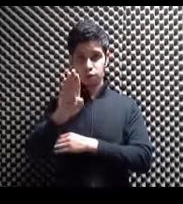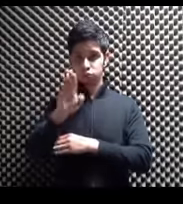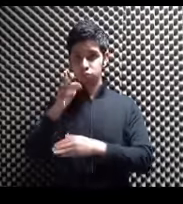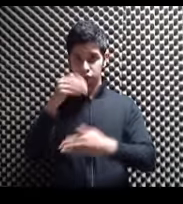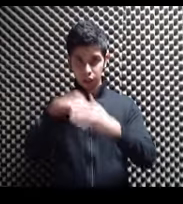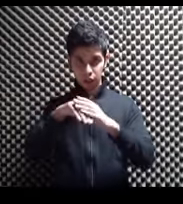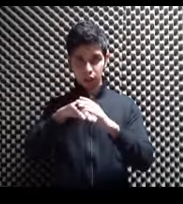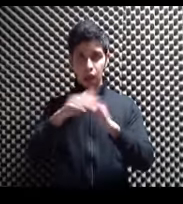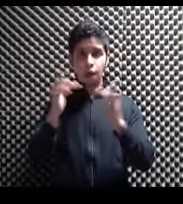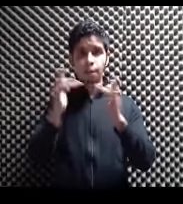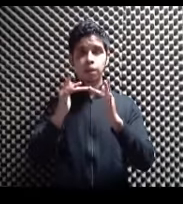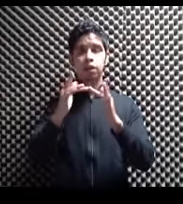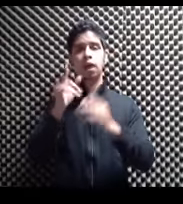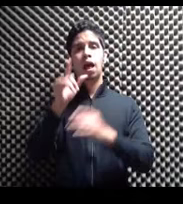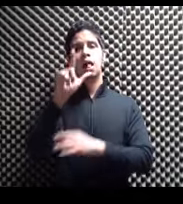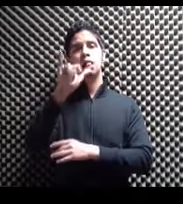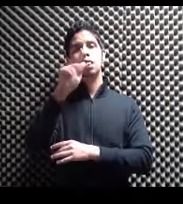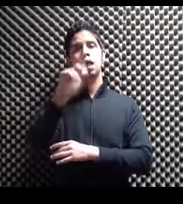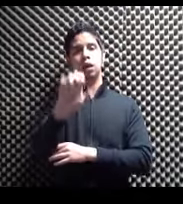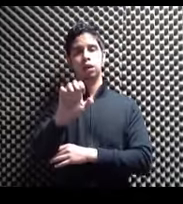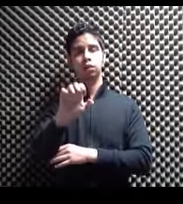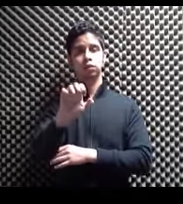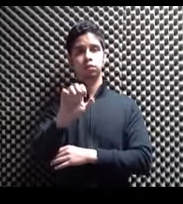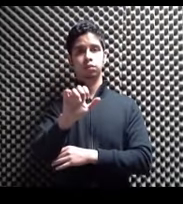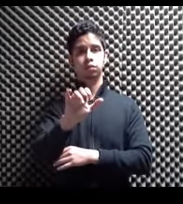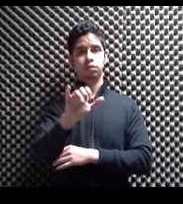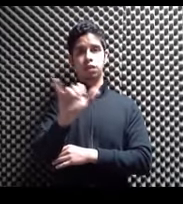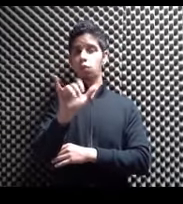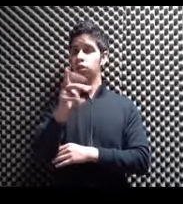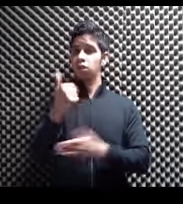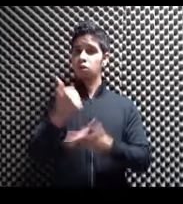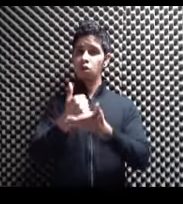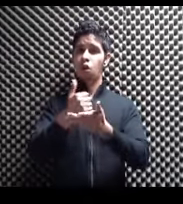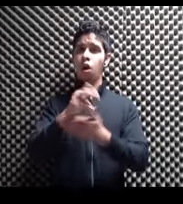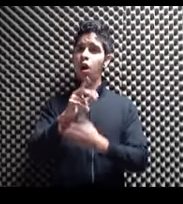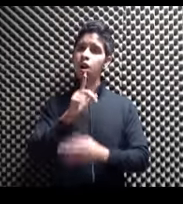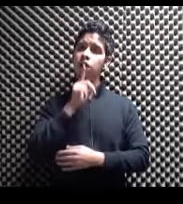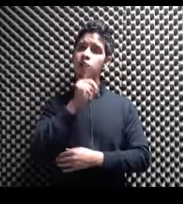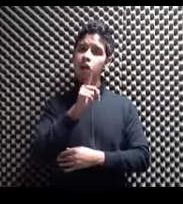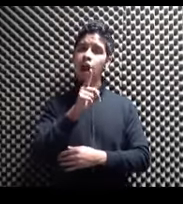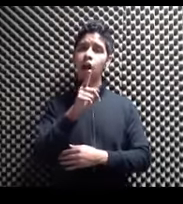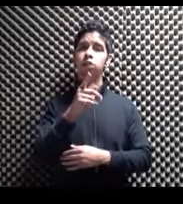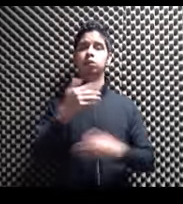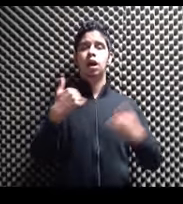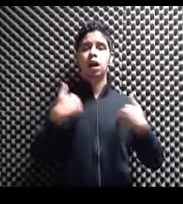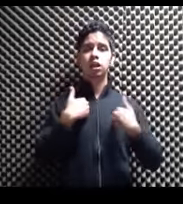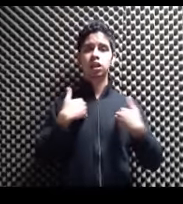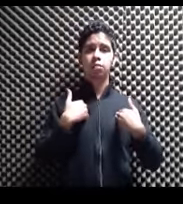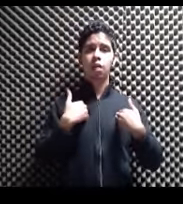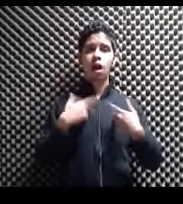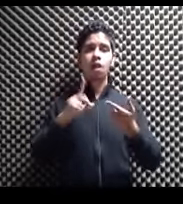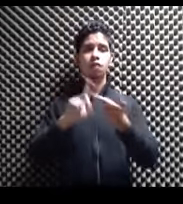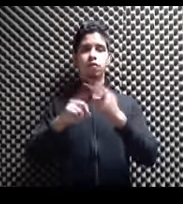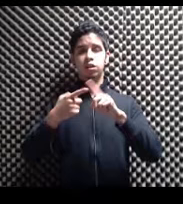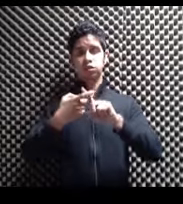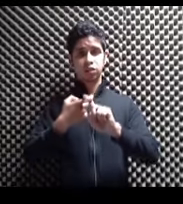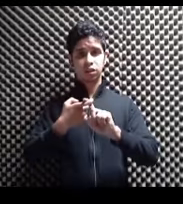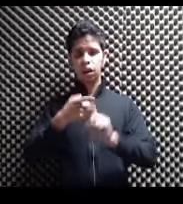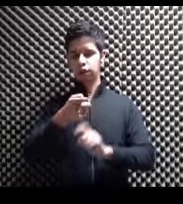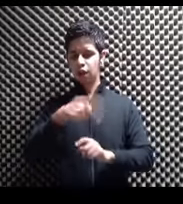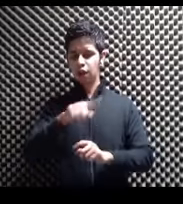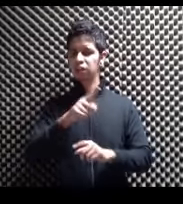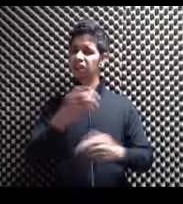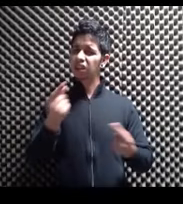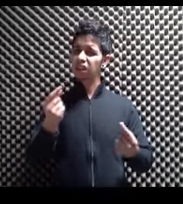ayudó Real Animal Friendship. Sí, esa es una agrupación, un grupo de bolos que se dedica a trabajar en los